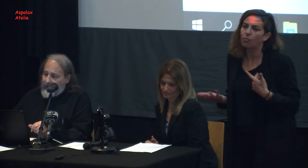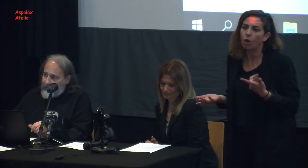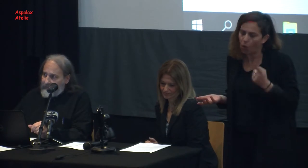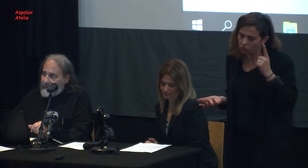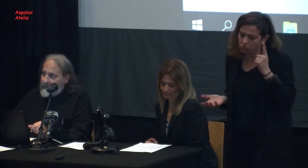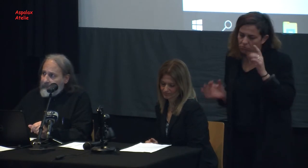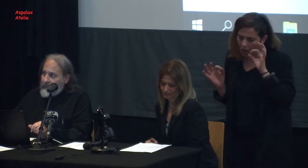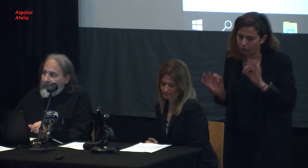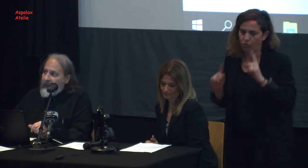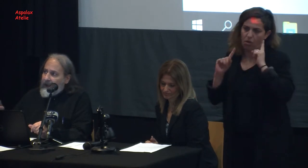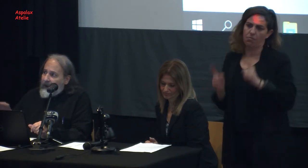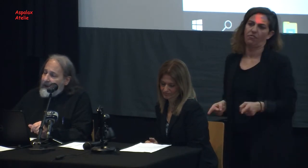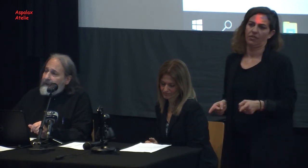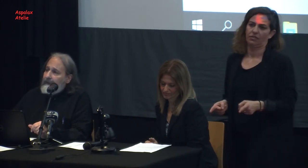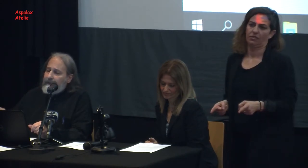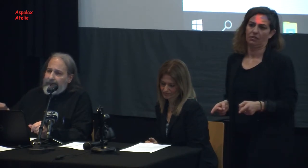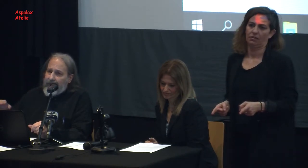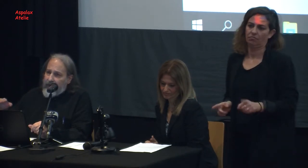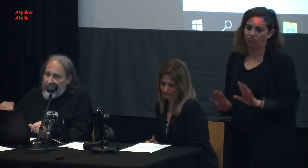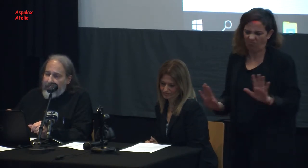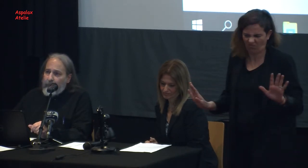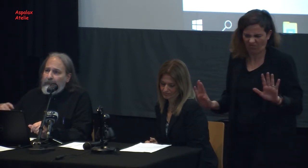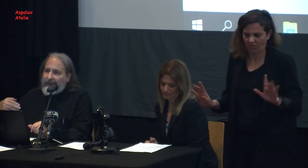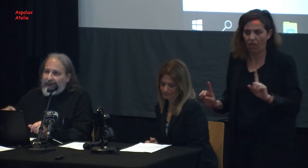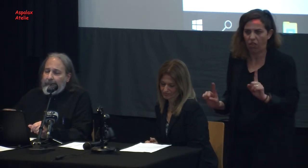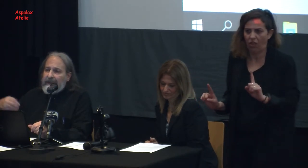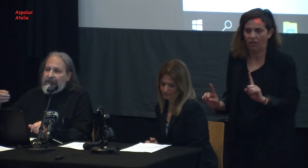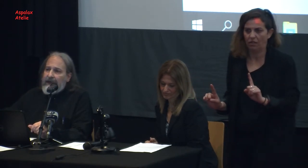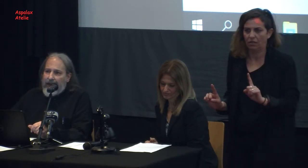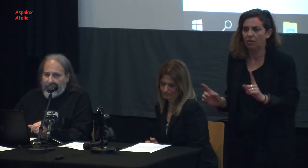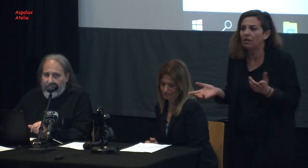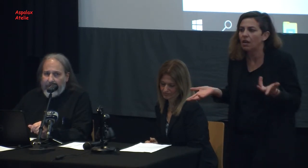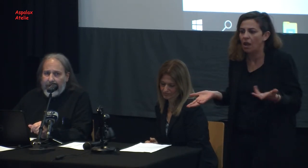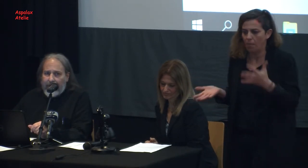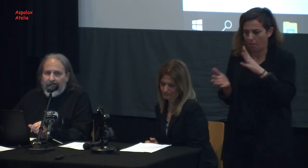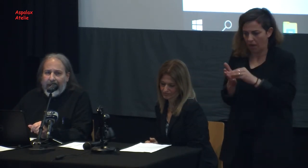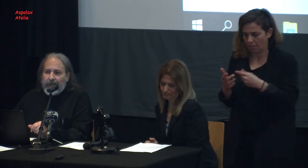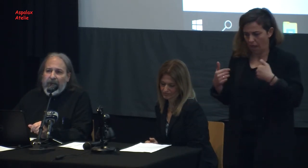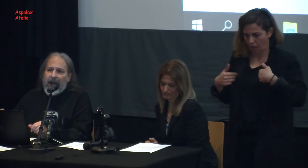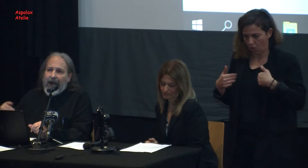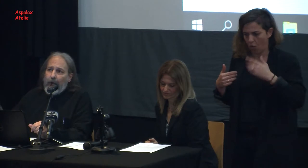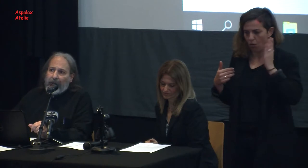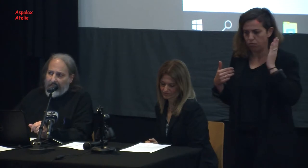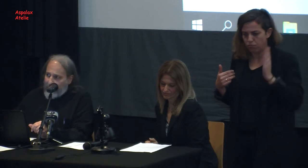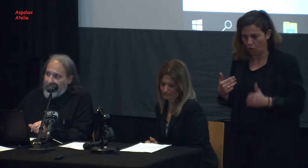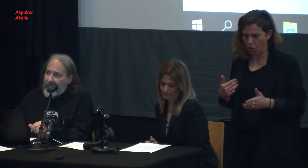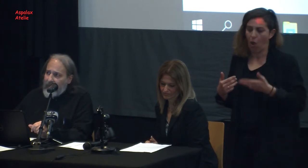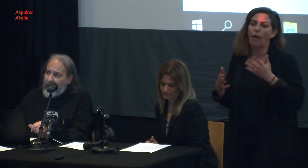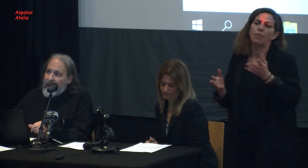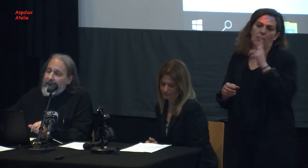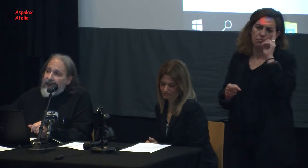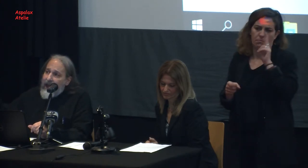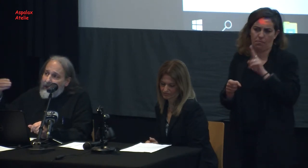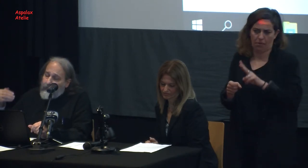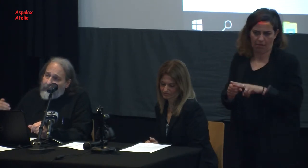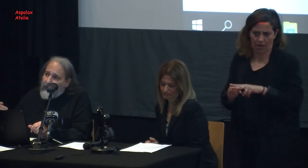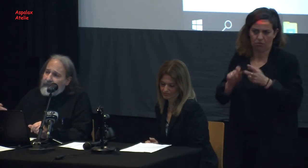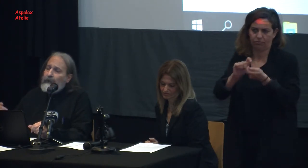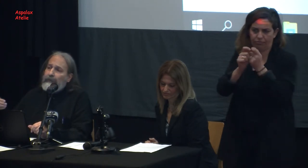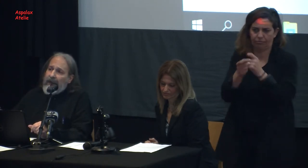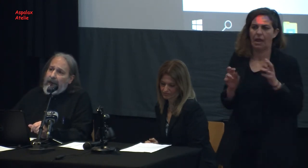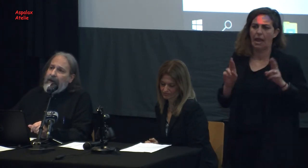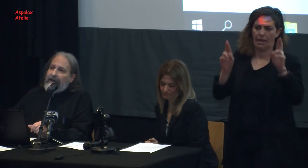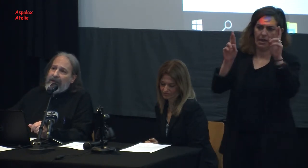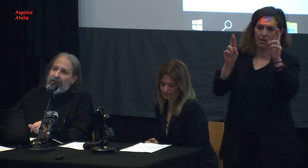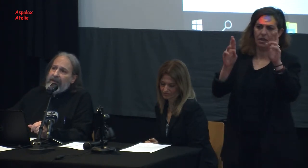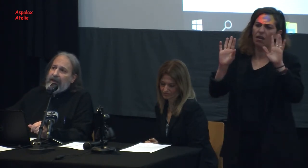δεν υπάρχει. Εάν η ύλη μου μετατρέπεται σε ενέργεια, αυτό είναι άλλο θέμα. Και άλλο